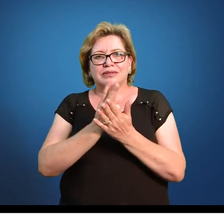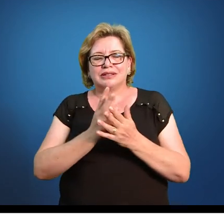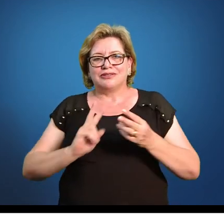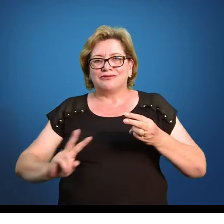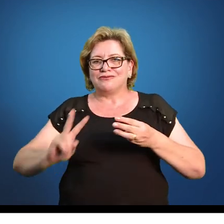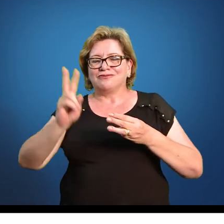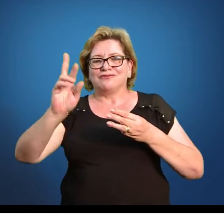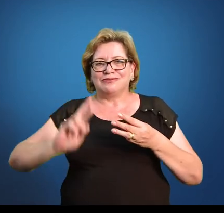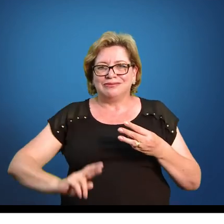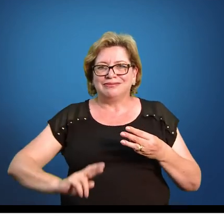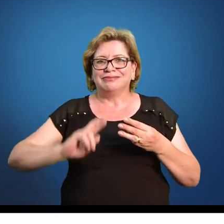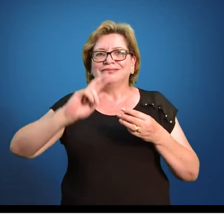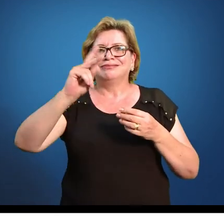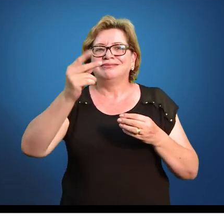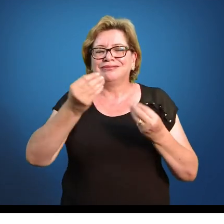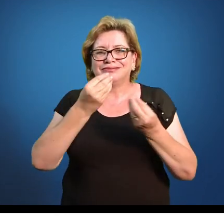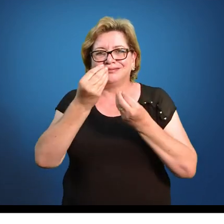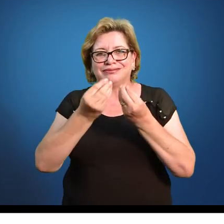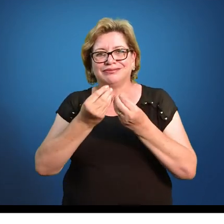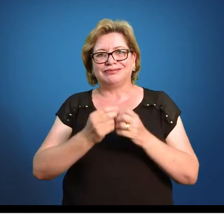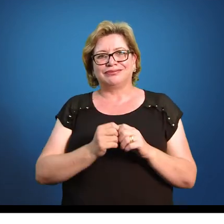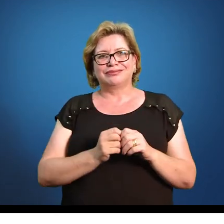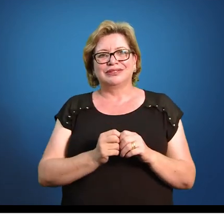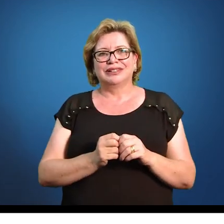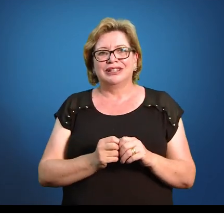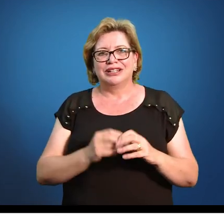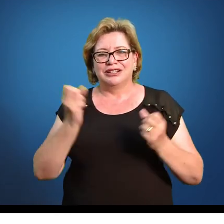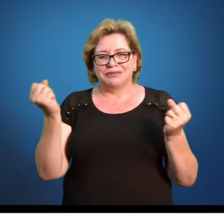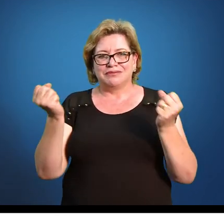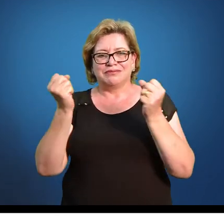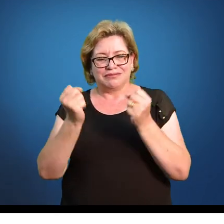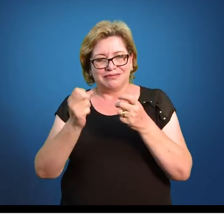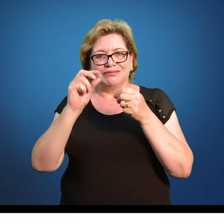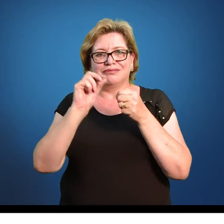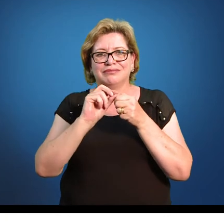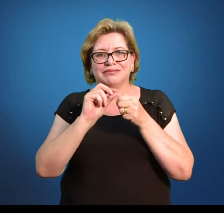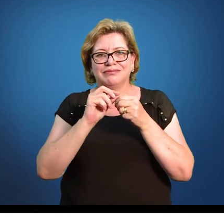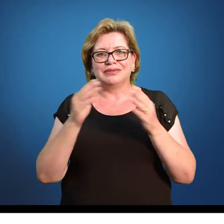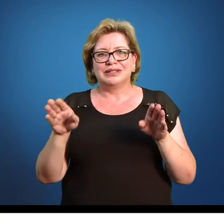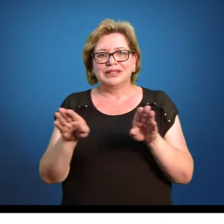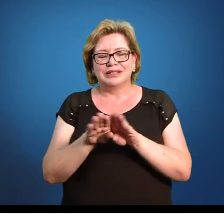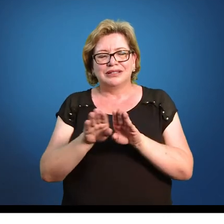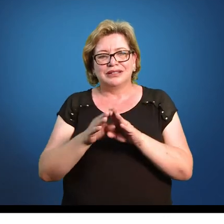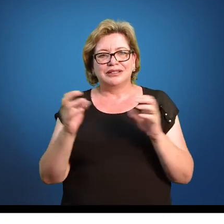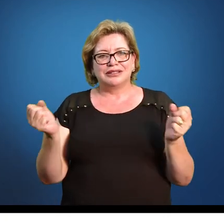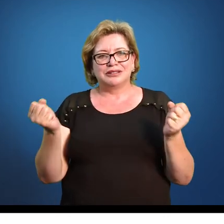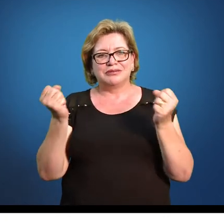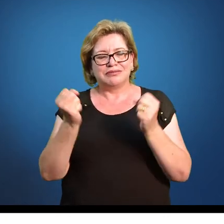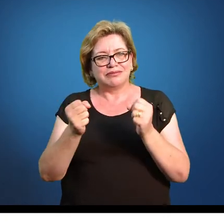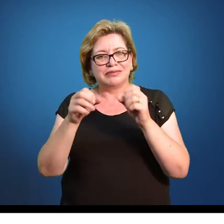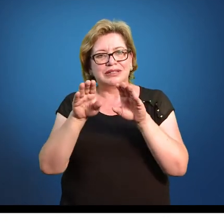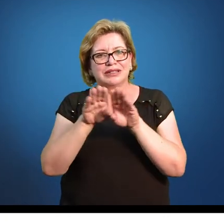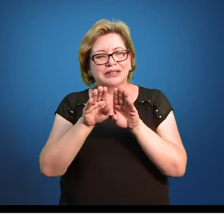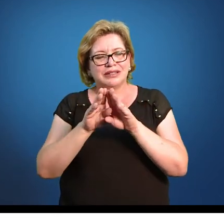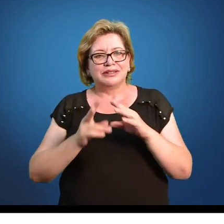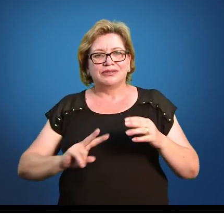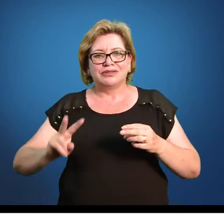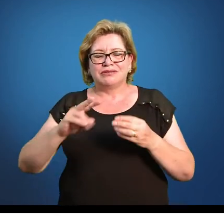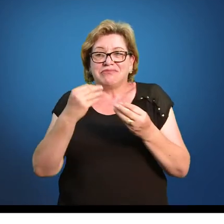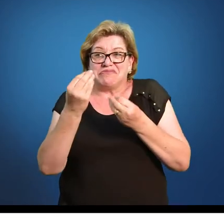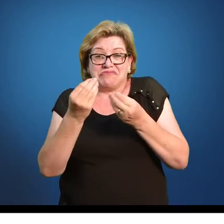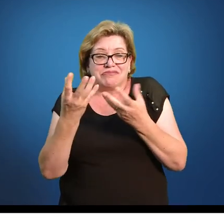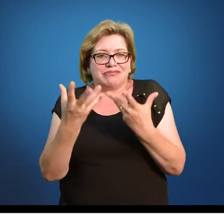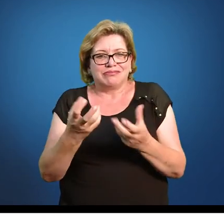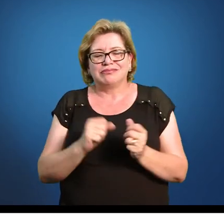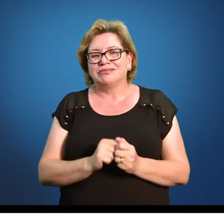valorizou aquilo mais do que a outra etapa. Então ele pode fazer isso e ele pode também valorizar isso aqui da maneira que ele